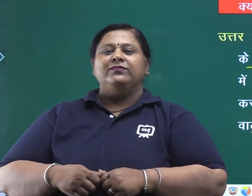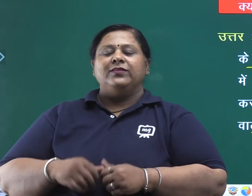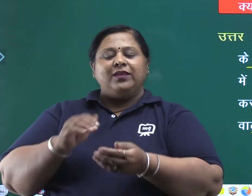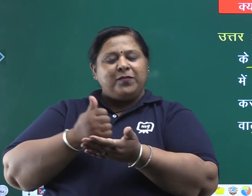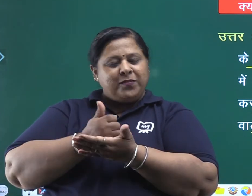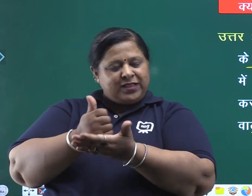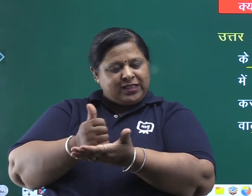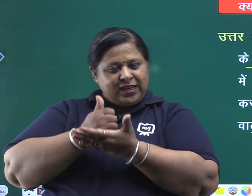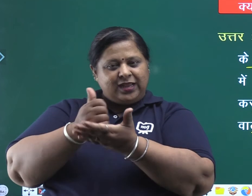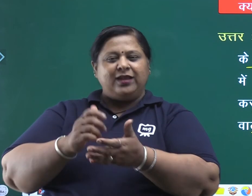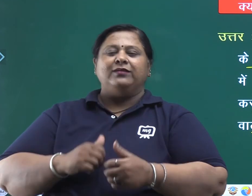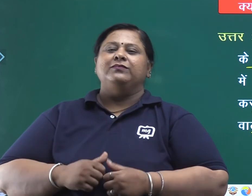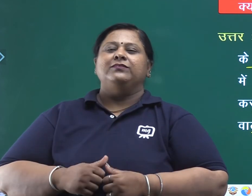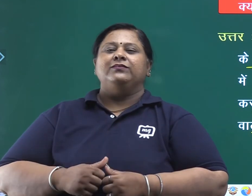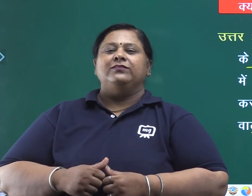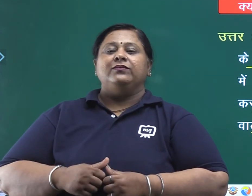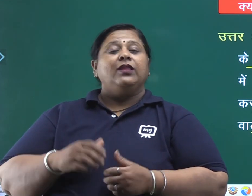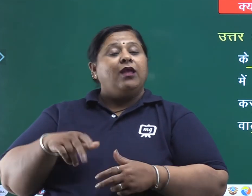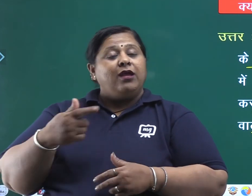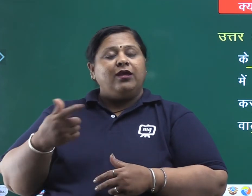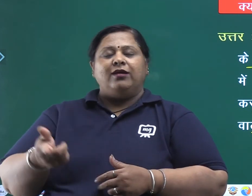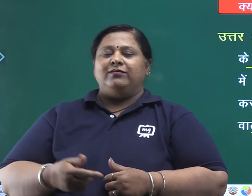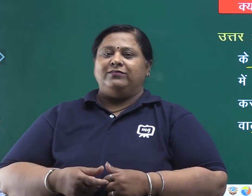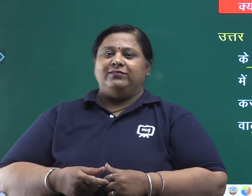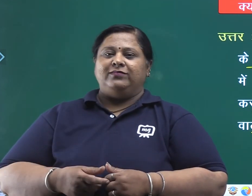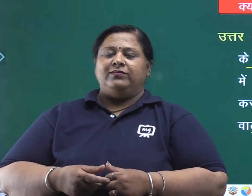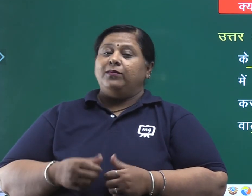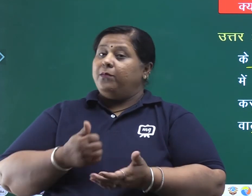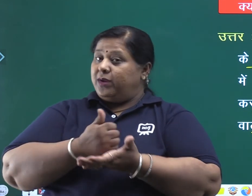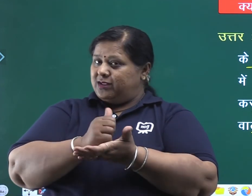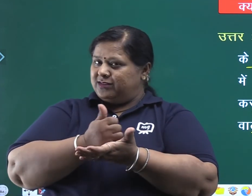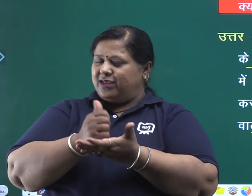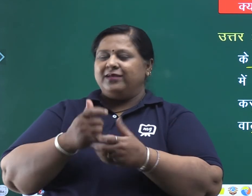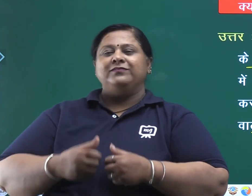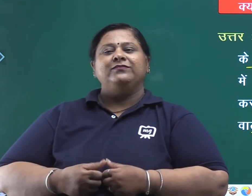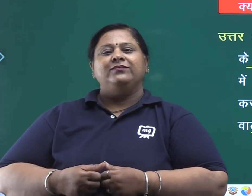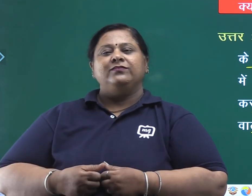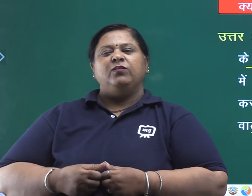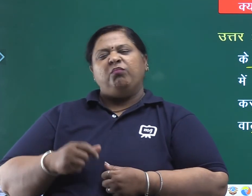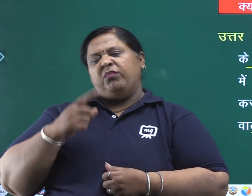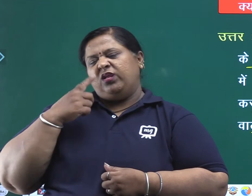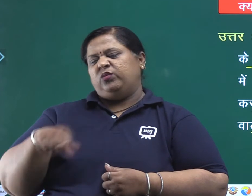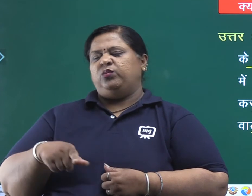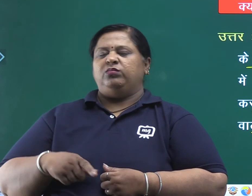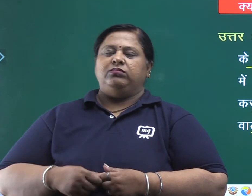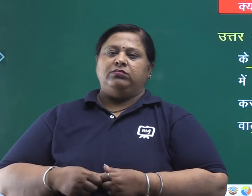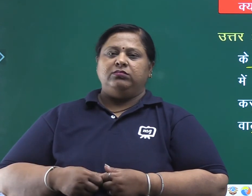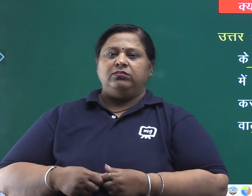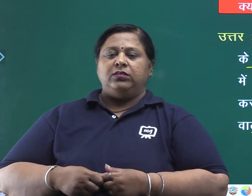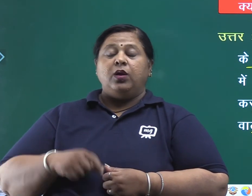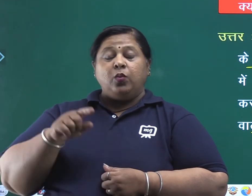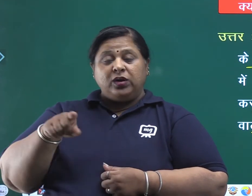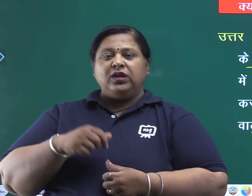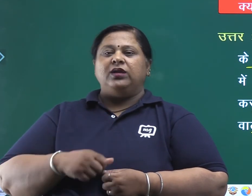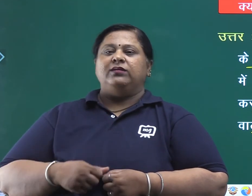की मदद के लिए क्या क्या प्रयास किए, परंतु